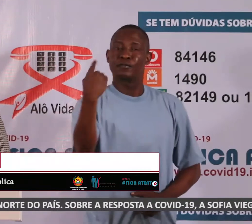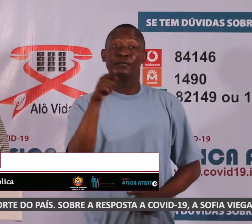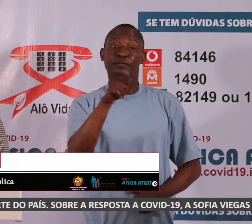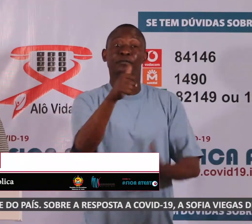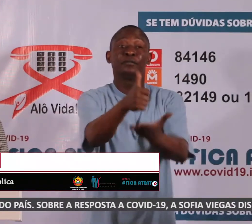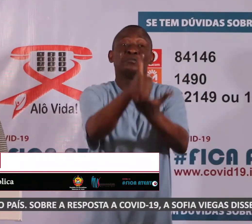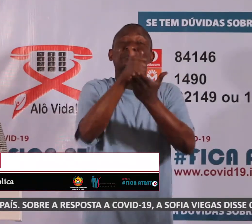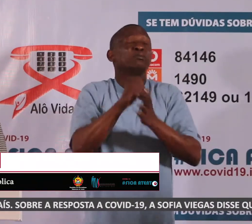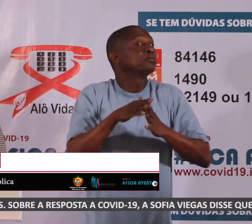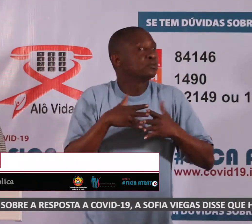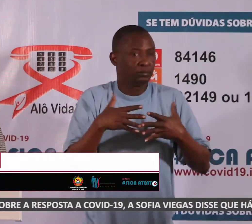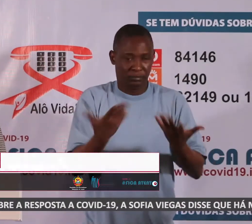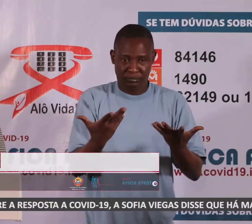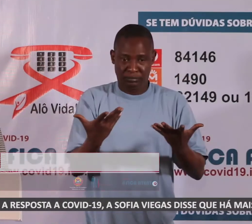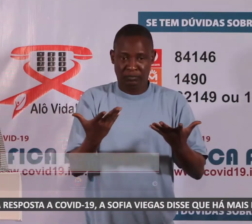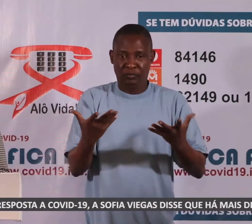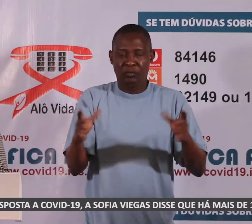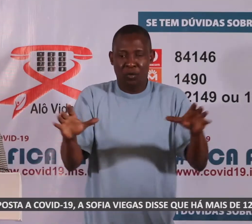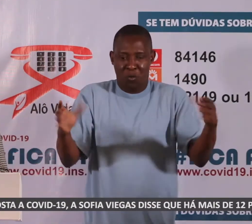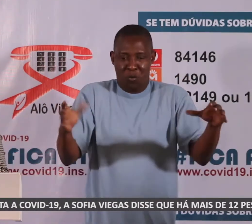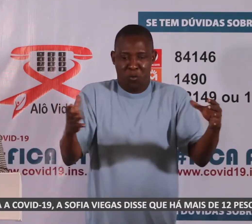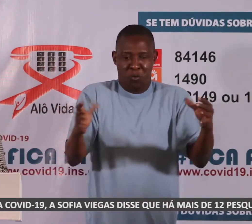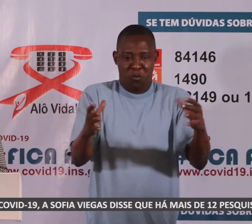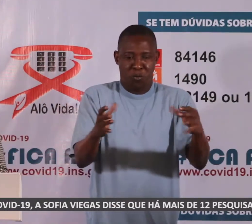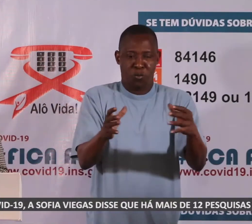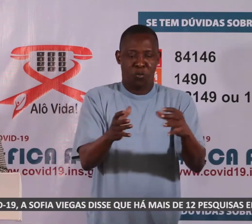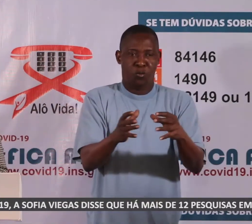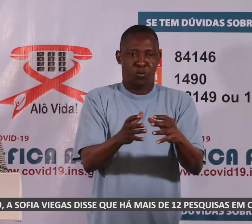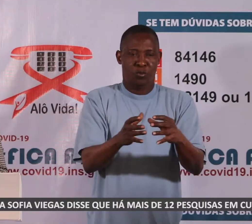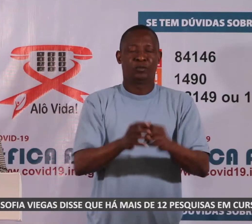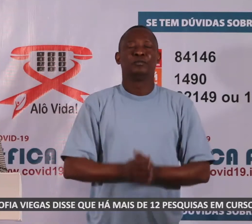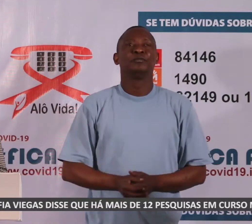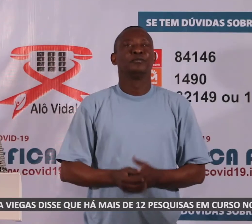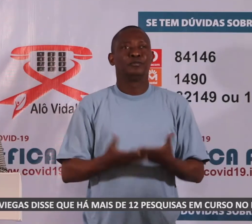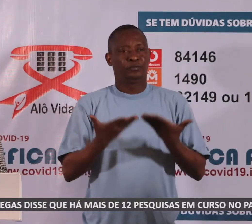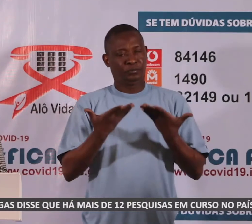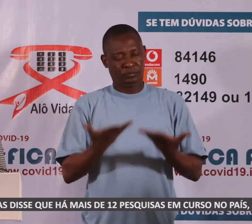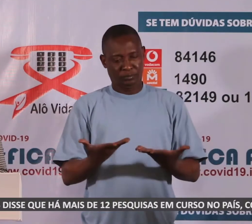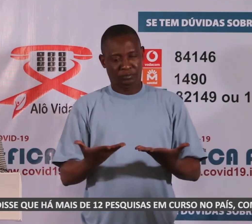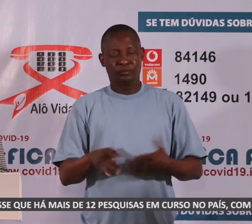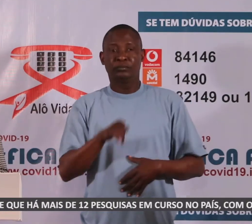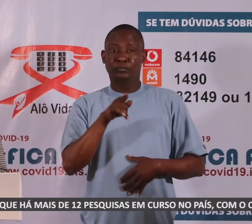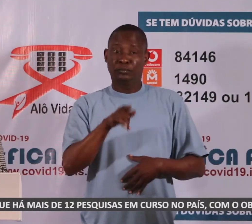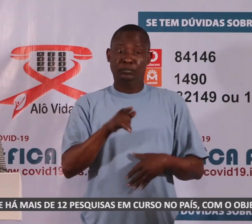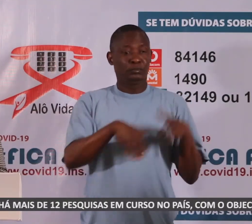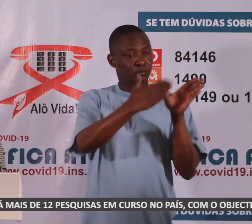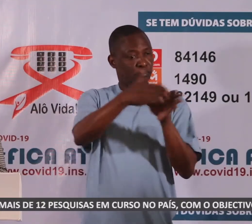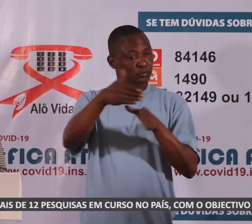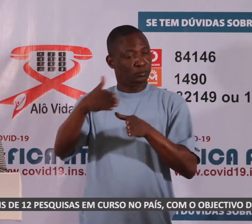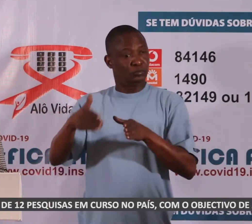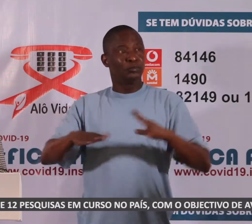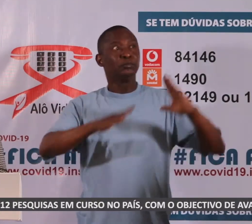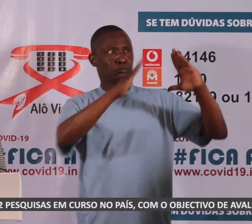da infecção de Covid-19 no nosso país. Neste contexto, para manter-se saudável, estando em